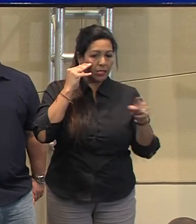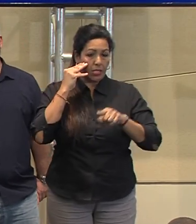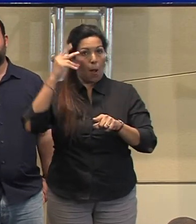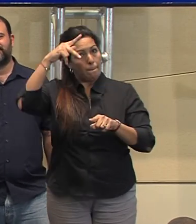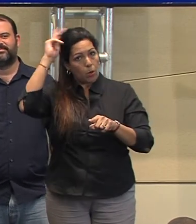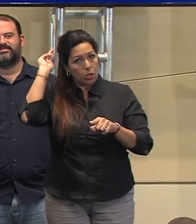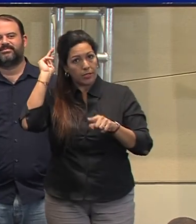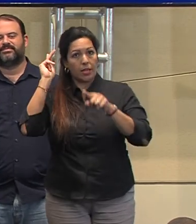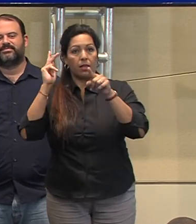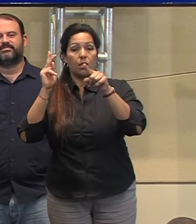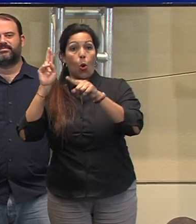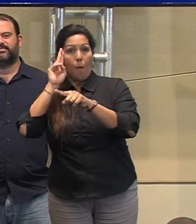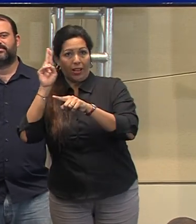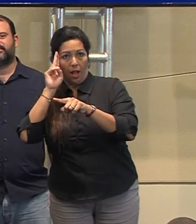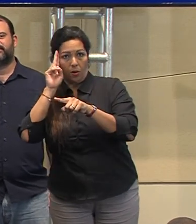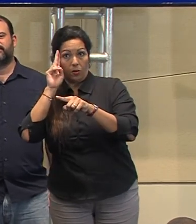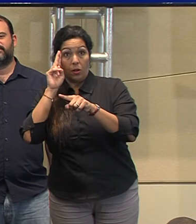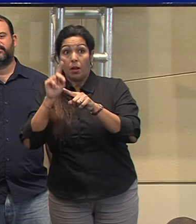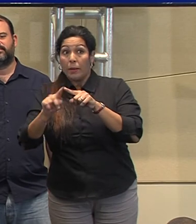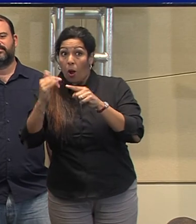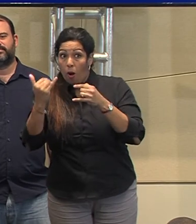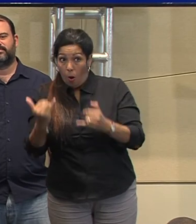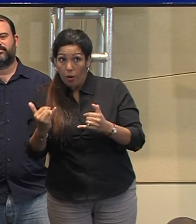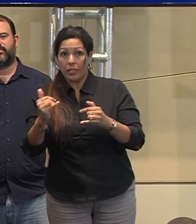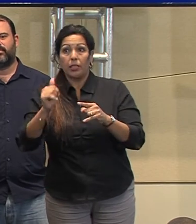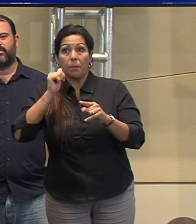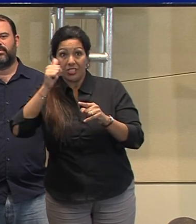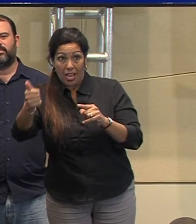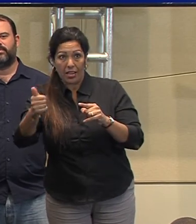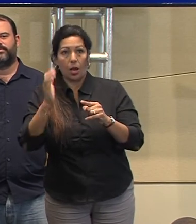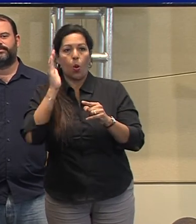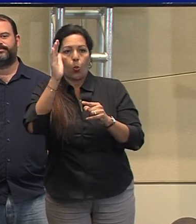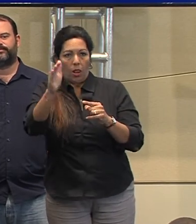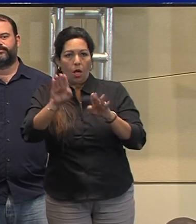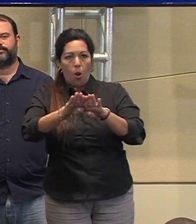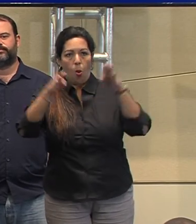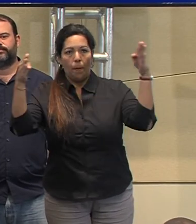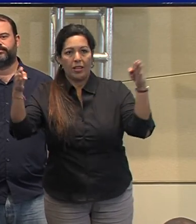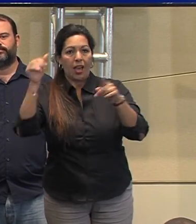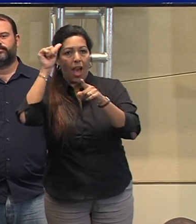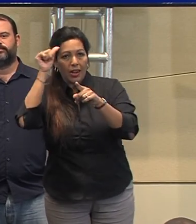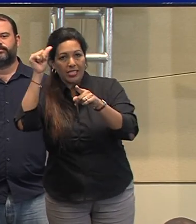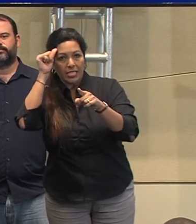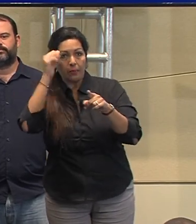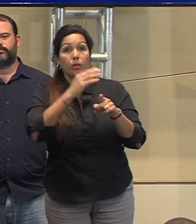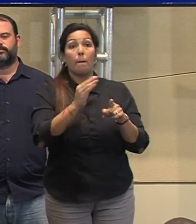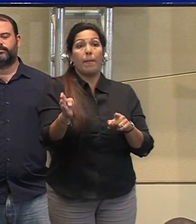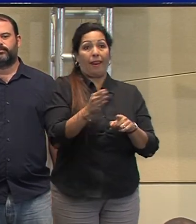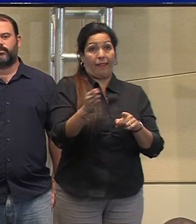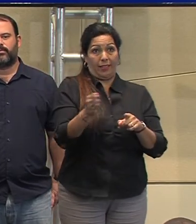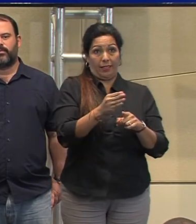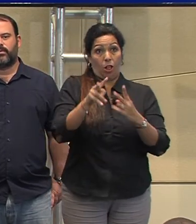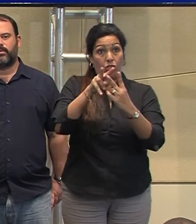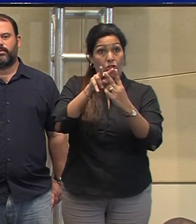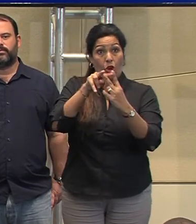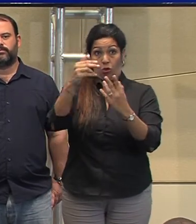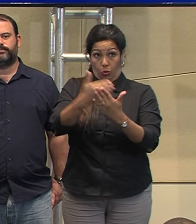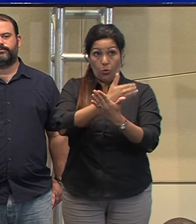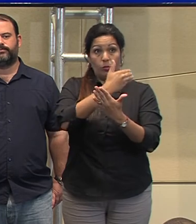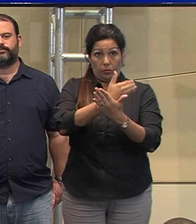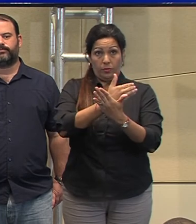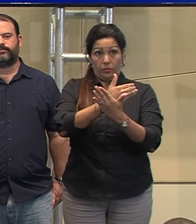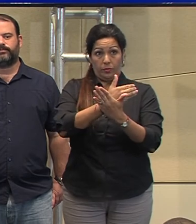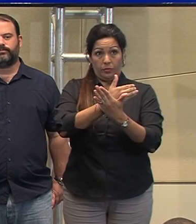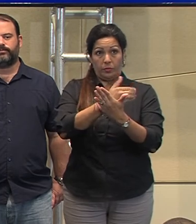y en el día de hoy entre hoy y mañana estaremos abriendo en arecibo y barranquitas otro centro de recuperación